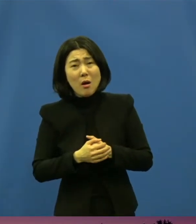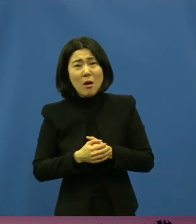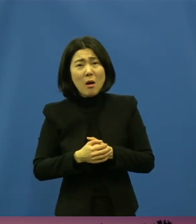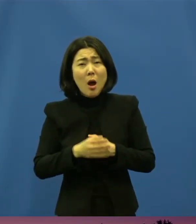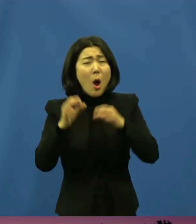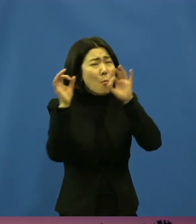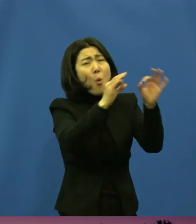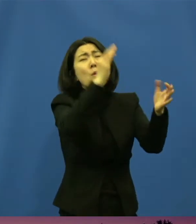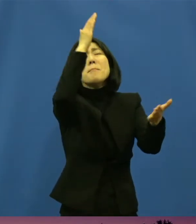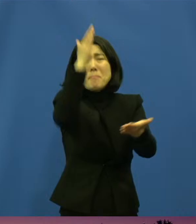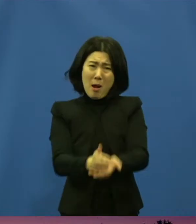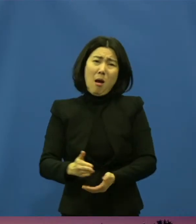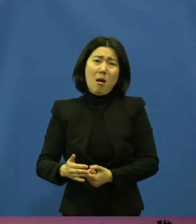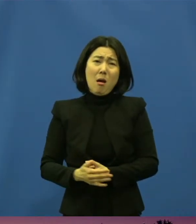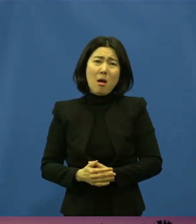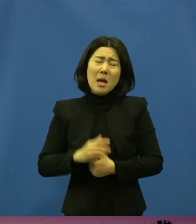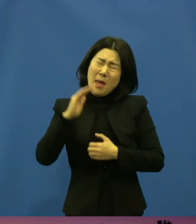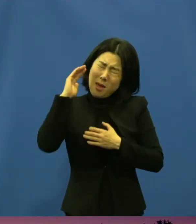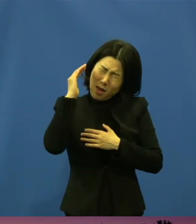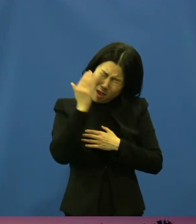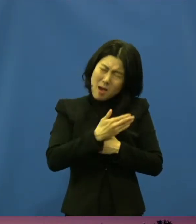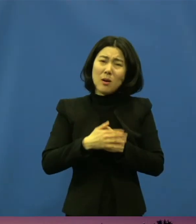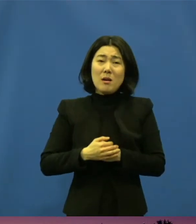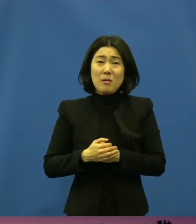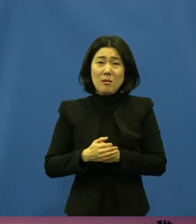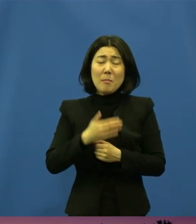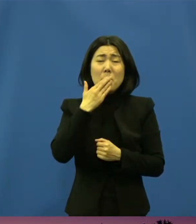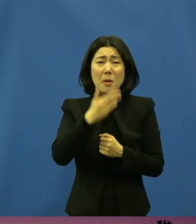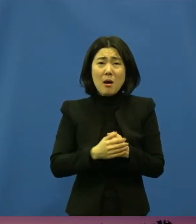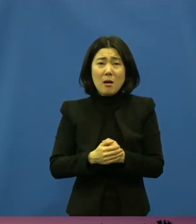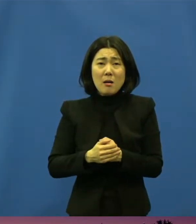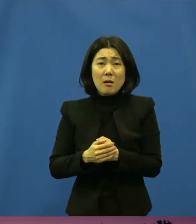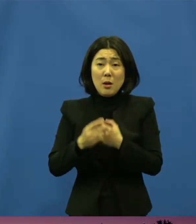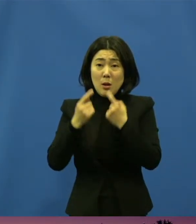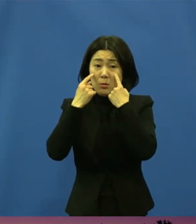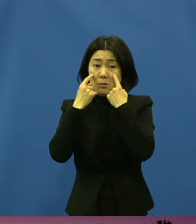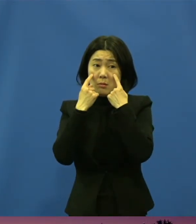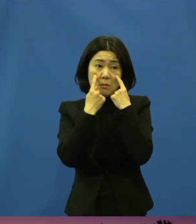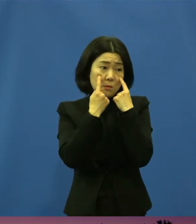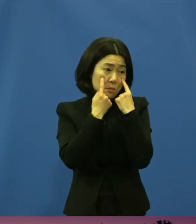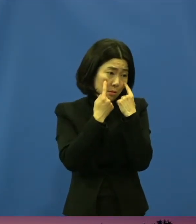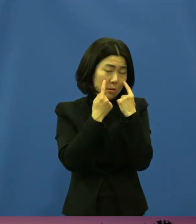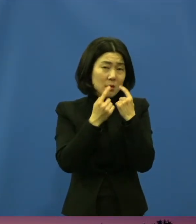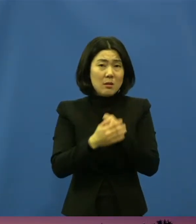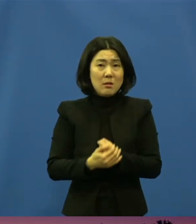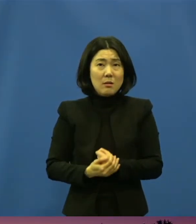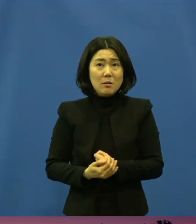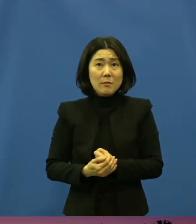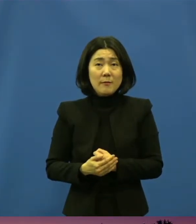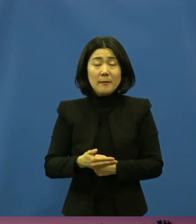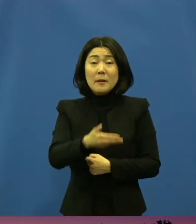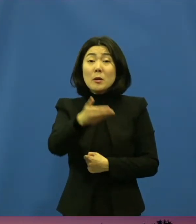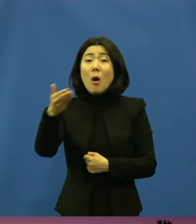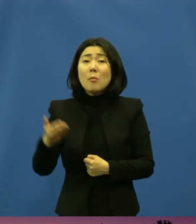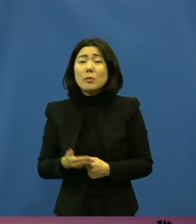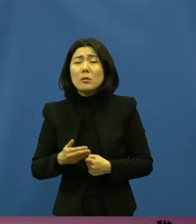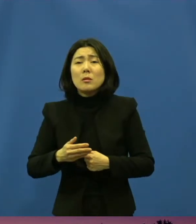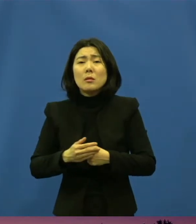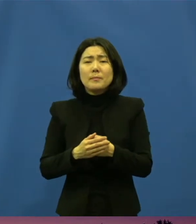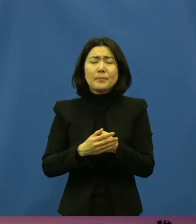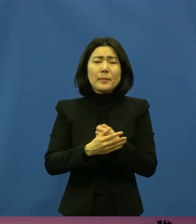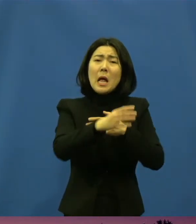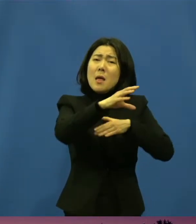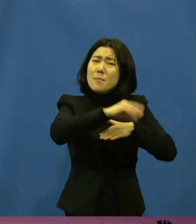쓰나미처럼 몰려오면 정신을 차릴 수 없습니다. 자, 이 오염의 경로, 우리가 세상을 사랑하는